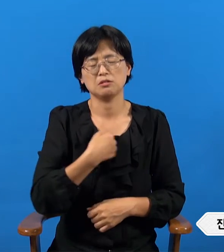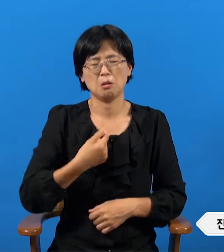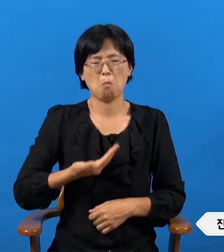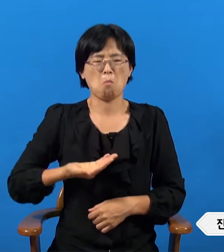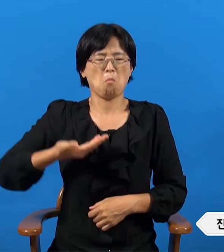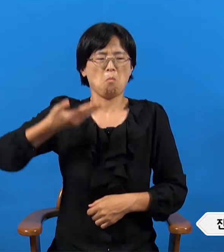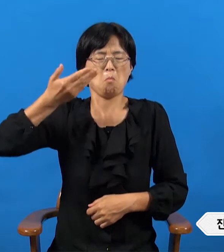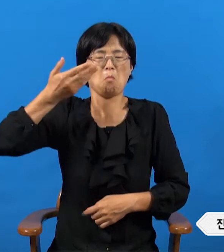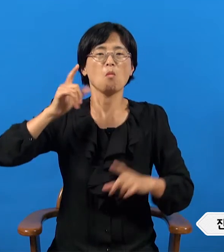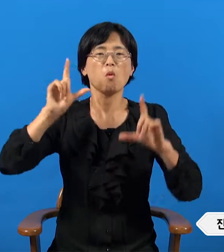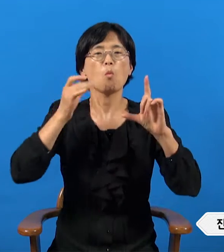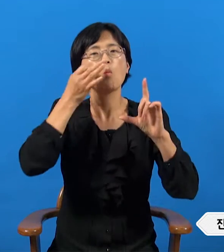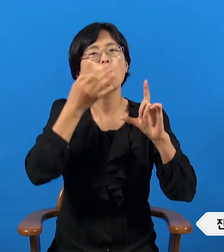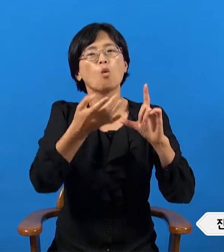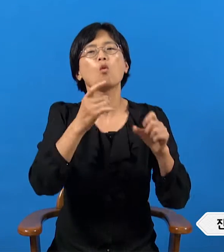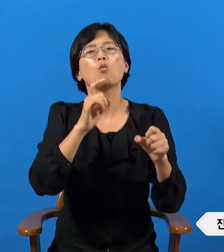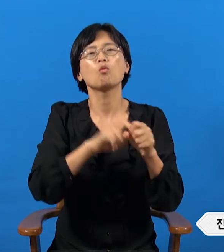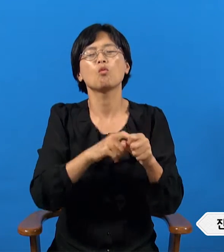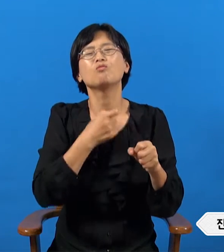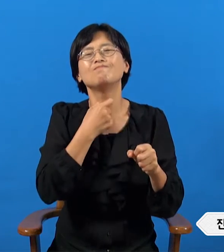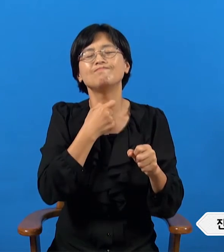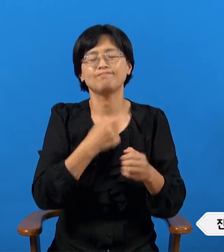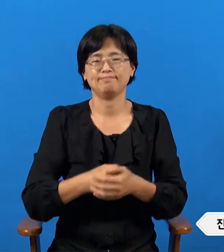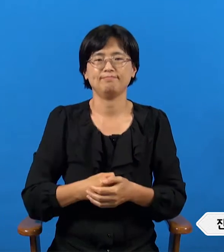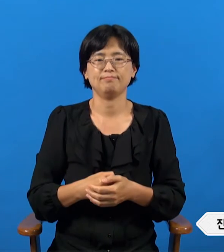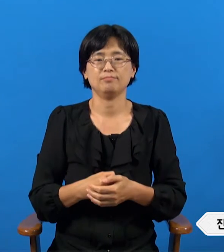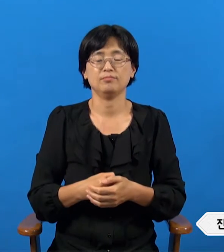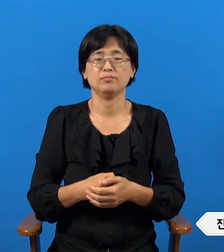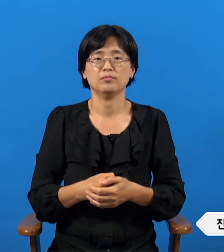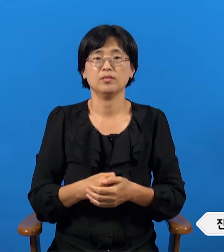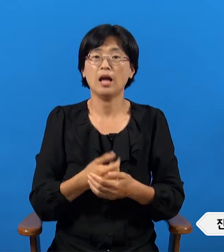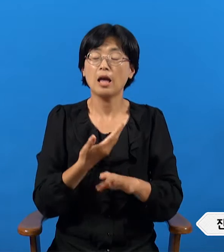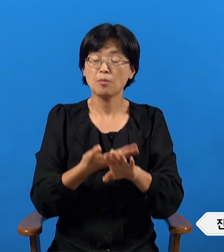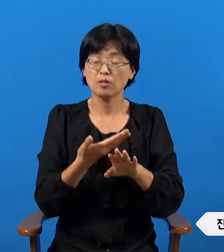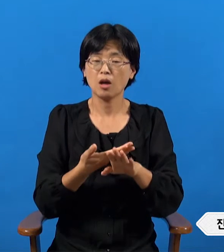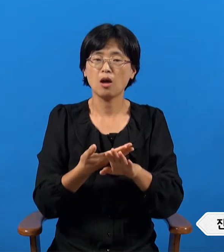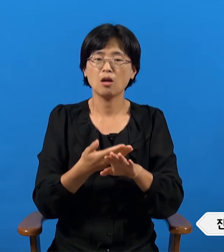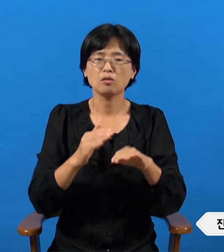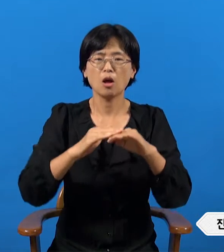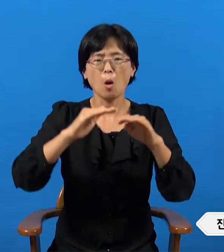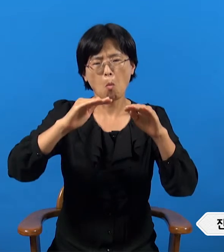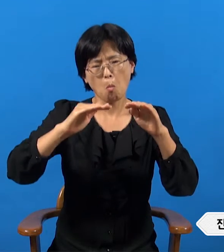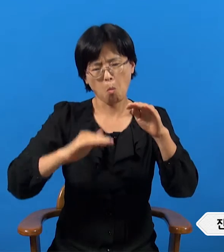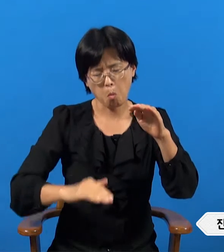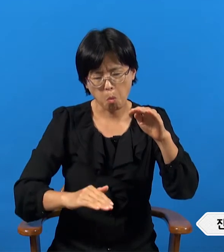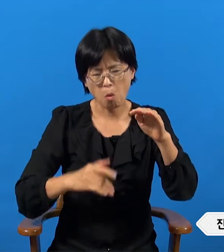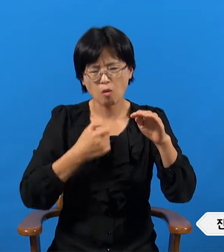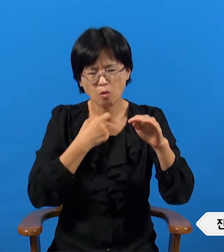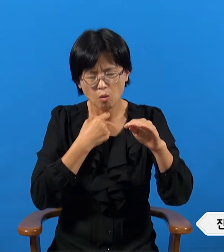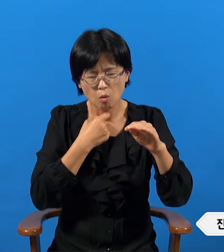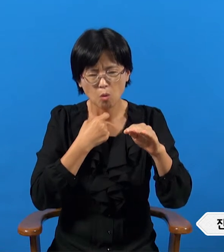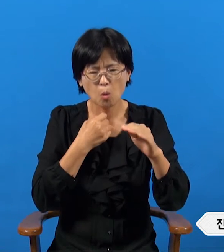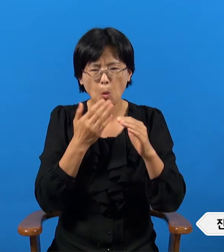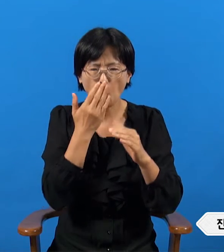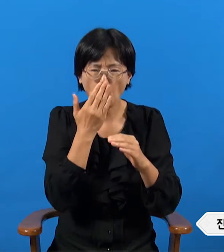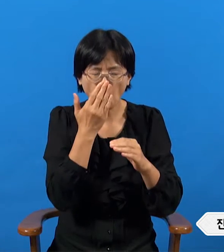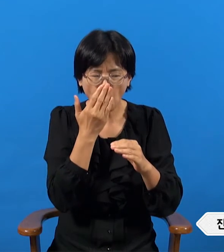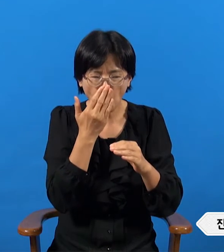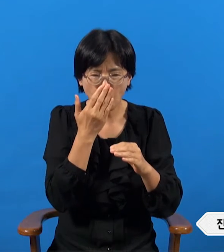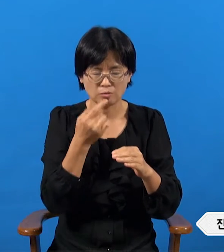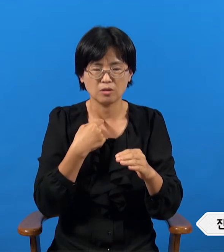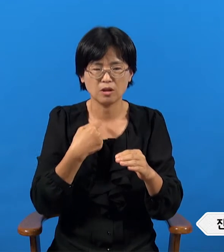내 자신이 높게 보이려고 합니다. 때로는 내 자신을 많이 낮추면서 다른 사람들이 나를 좀